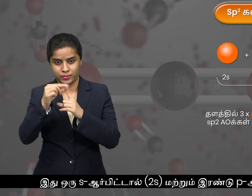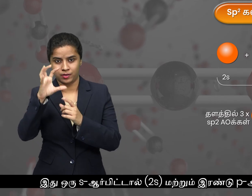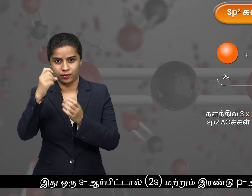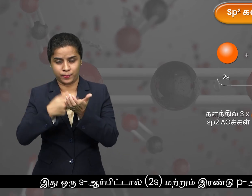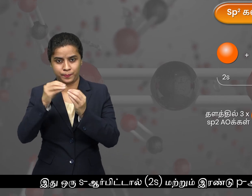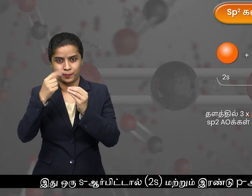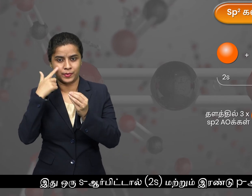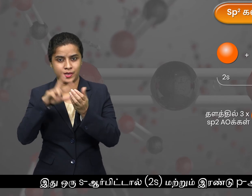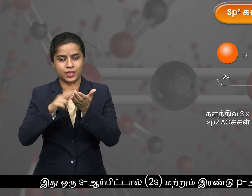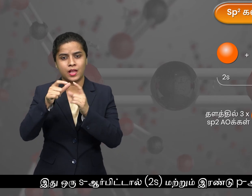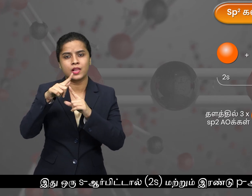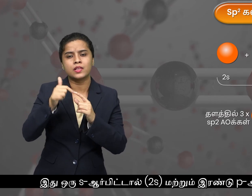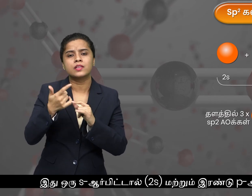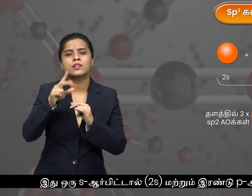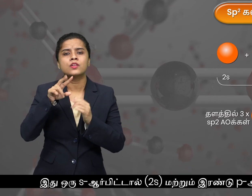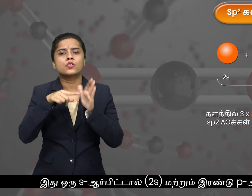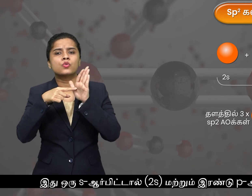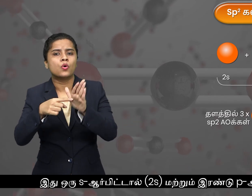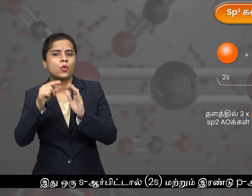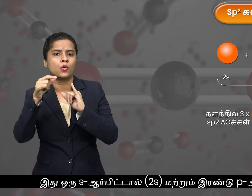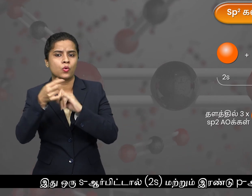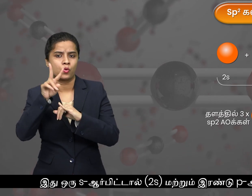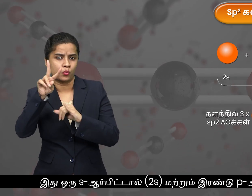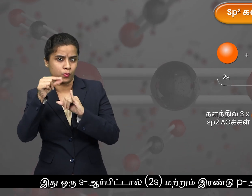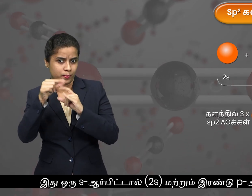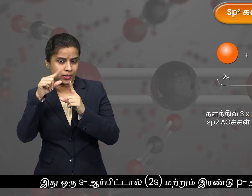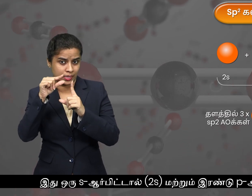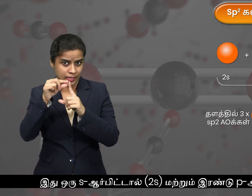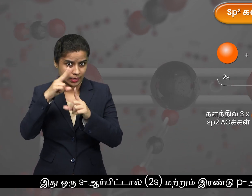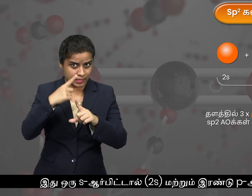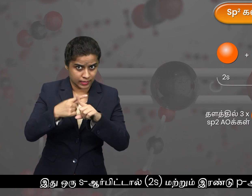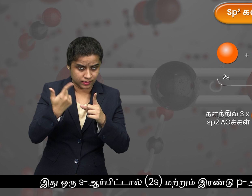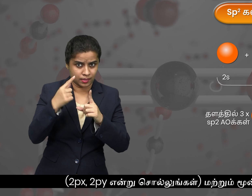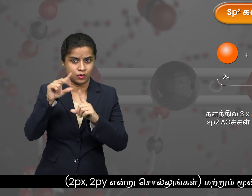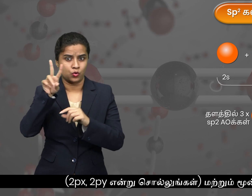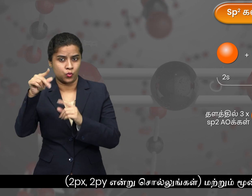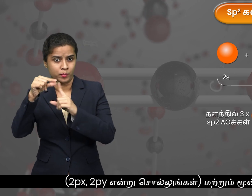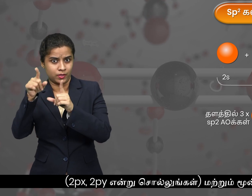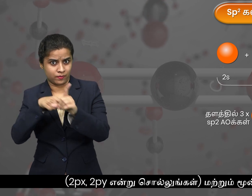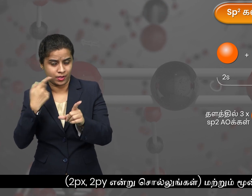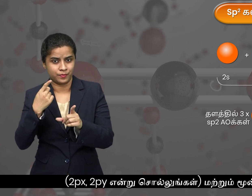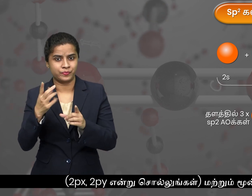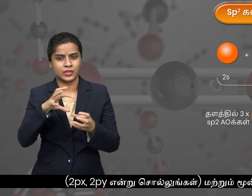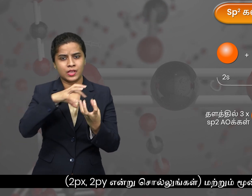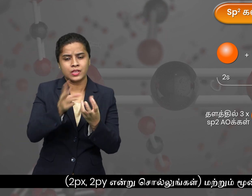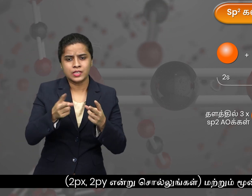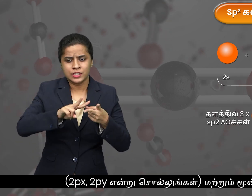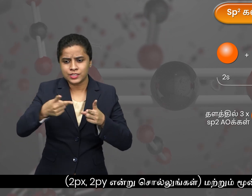2 px மற்றும் 2 p ஆர்பிட்டால், அதாவது 2 px 2 py